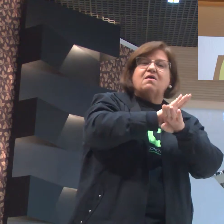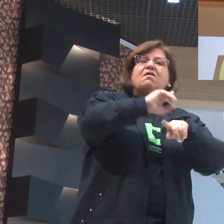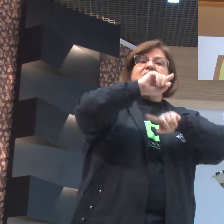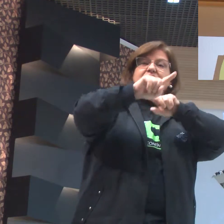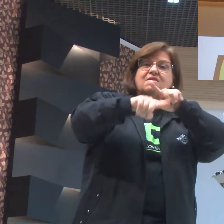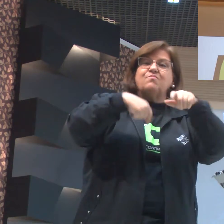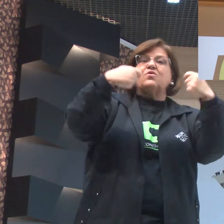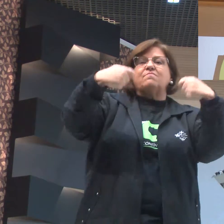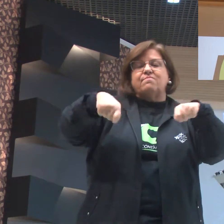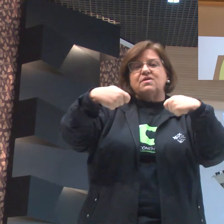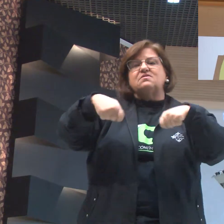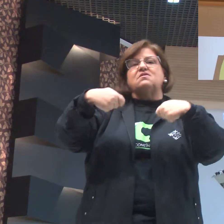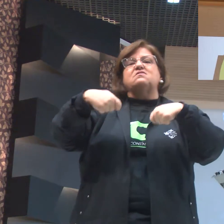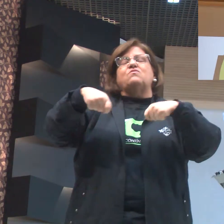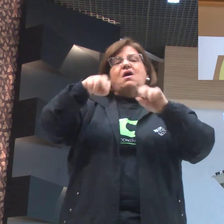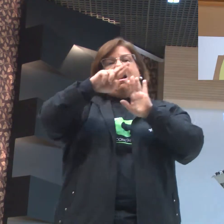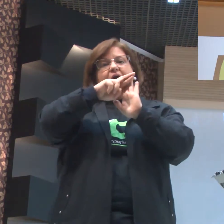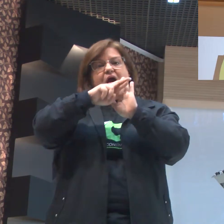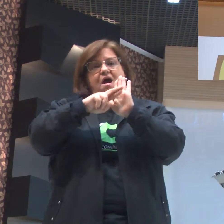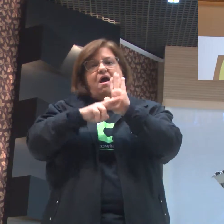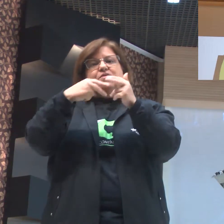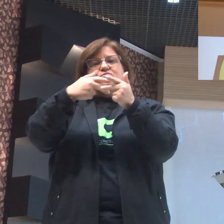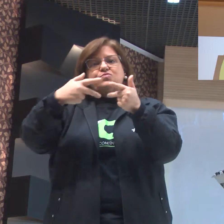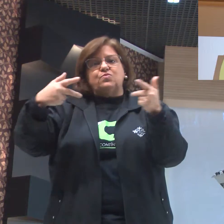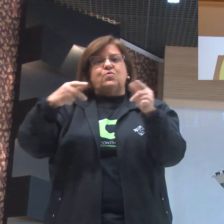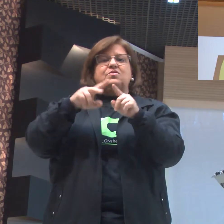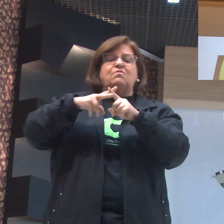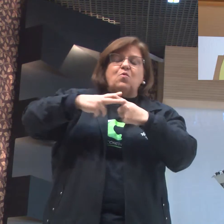preciso acertos e correções.